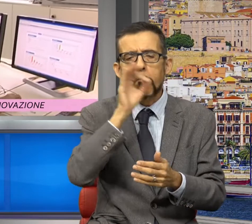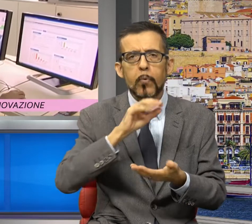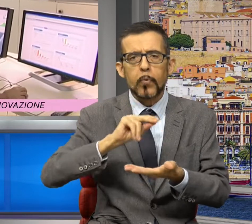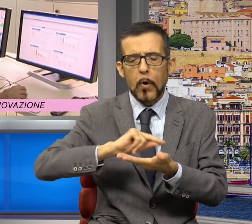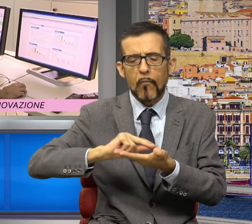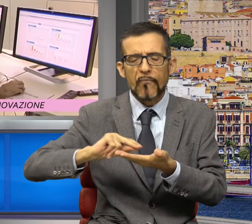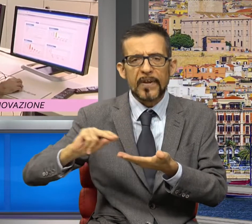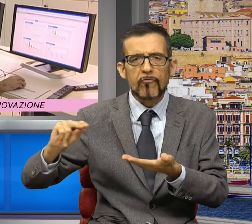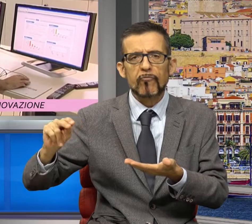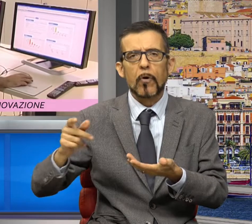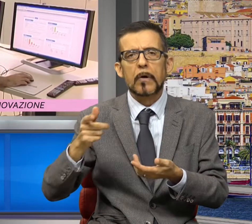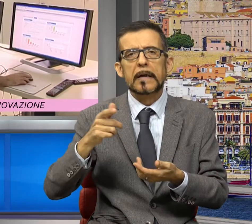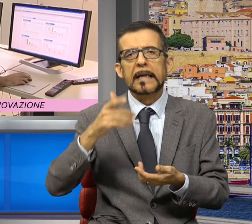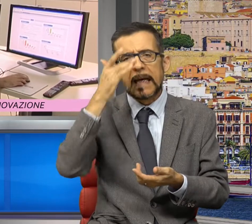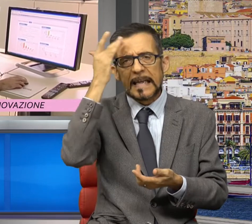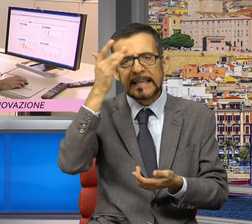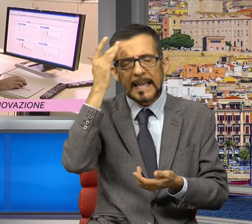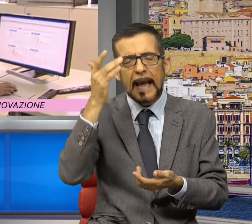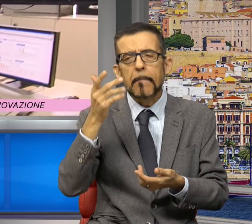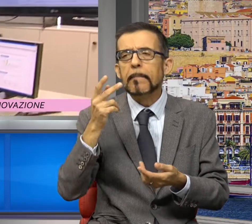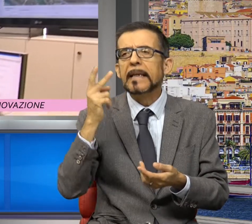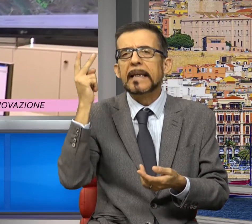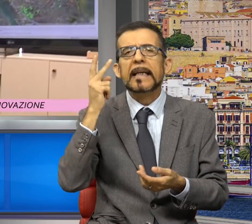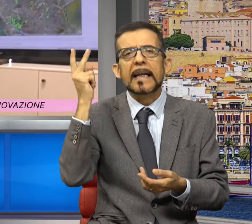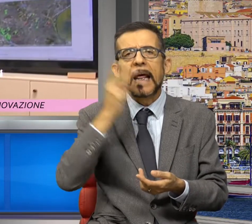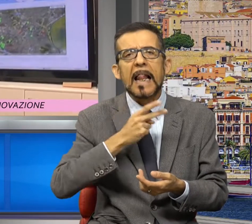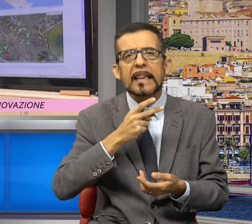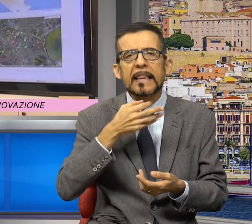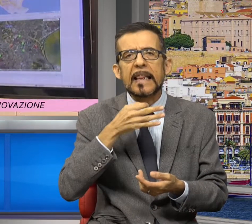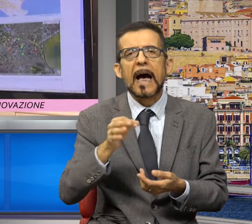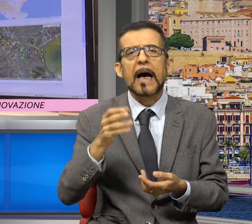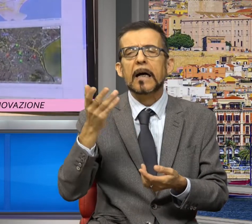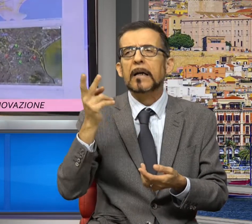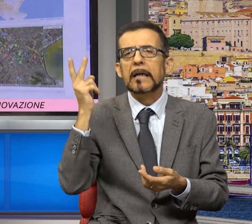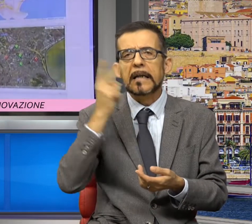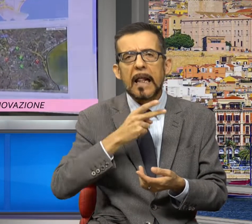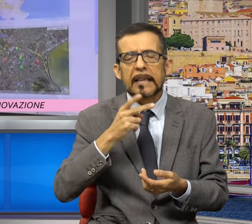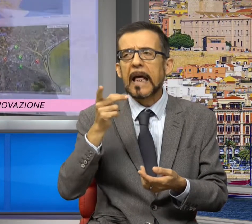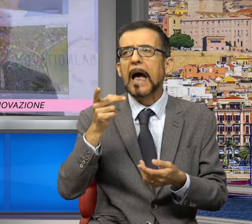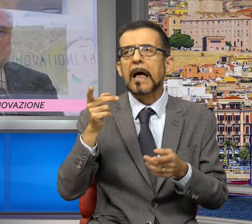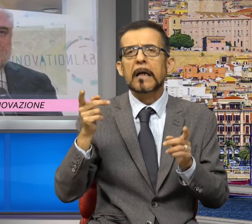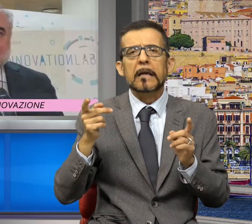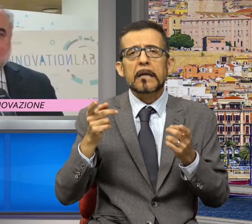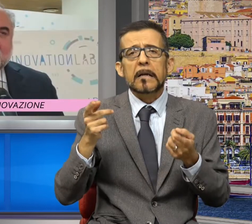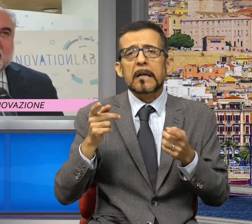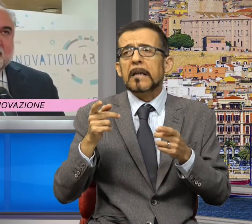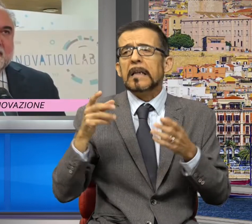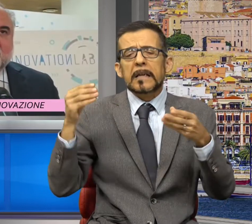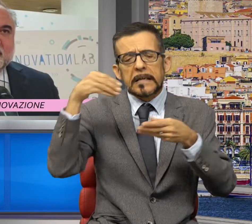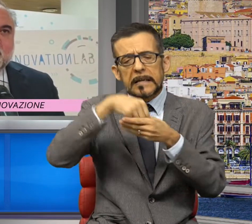una realtà mista dove alla fine il virtuale e il reale si fondono e la differenza fra